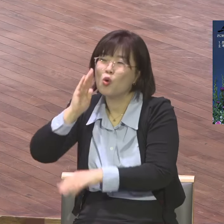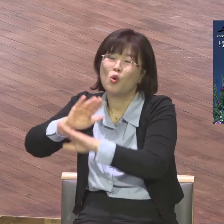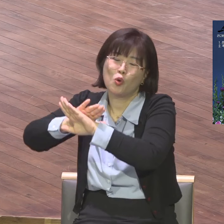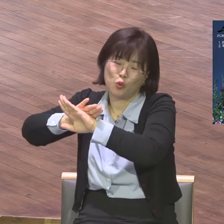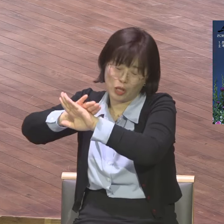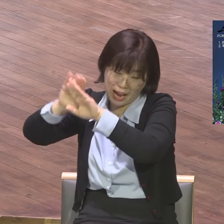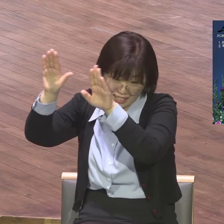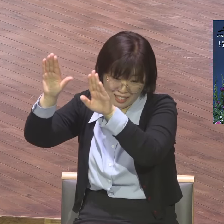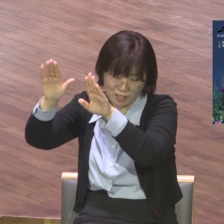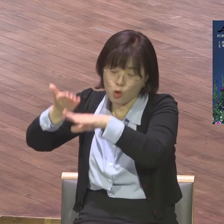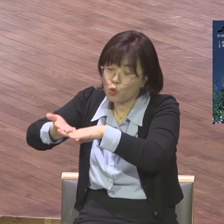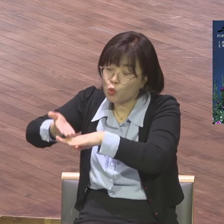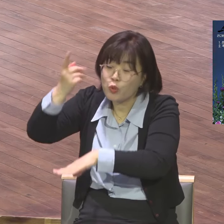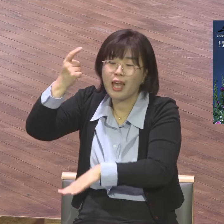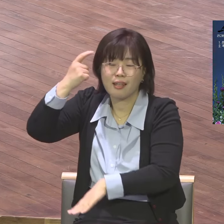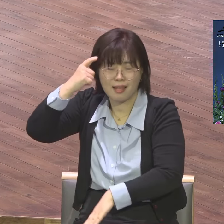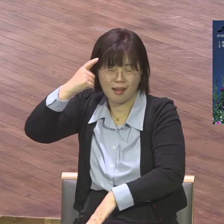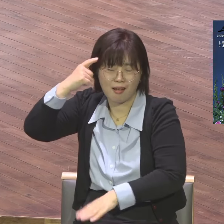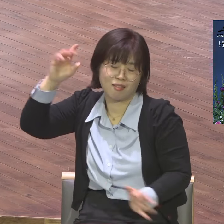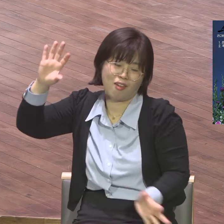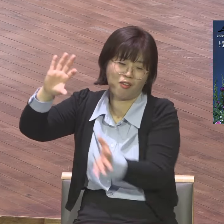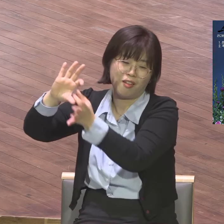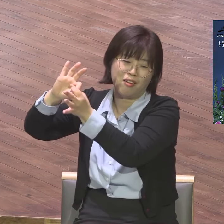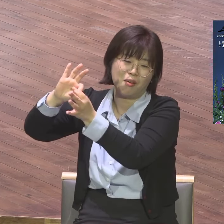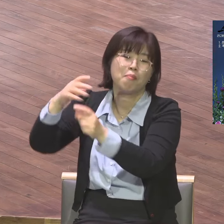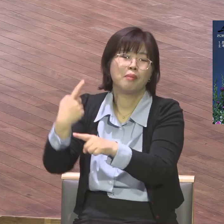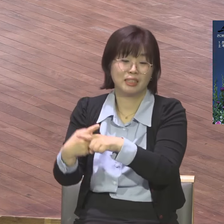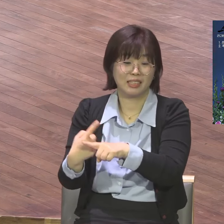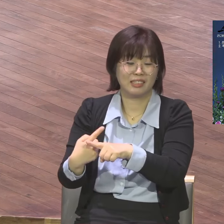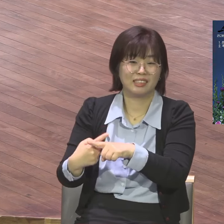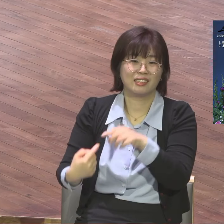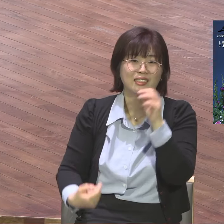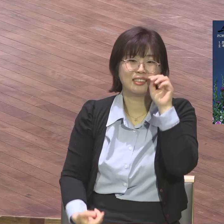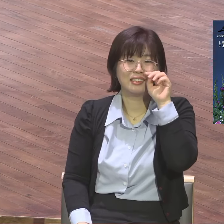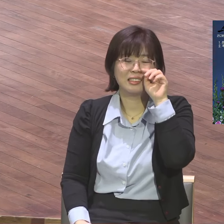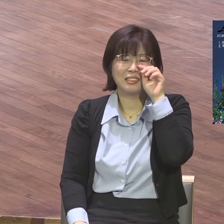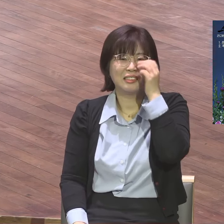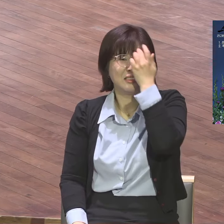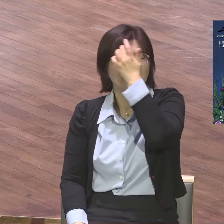어디를 가든지 뭘 하든지 정신 똑바로 차리고 내가 누군 줄 알고